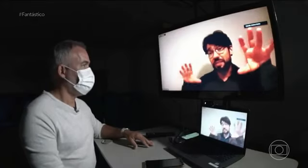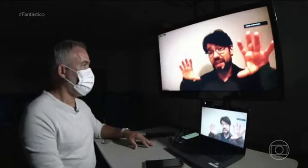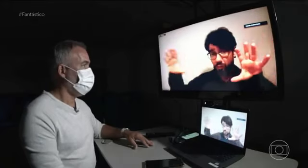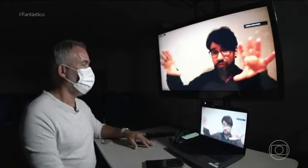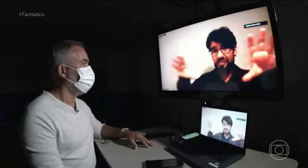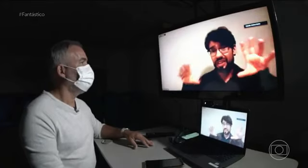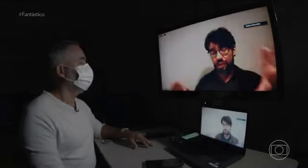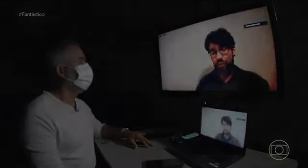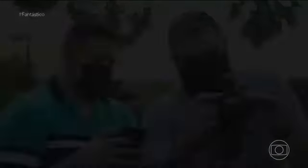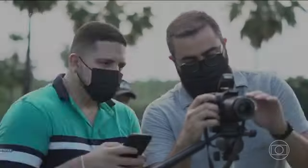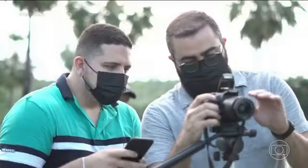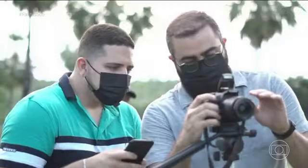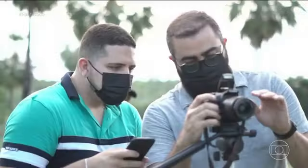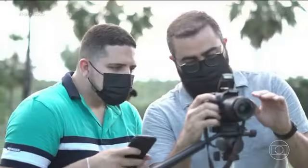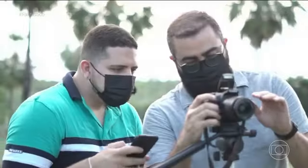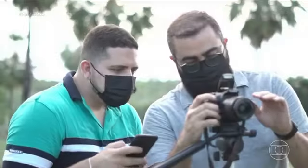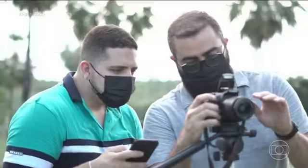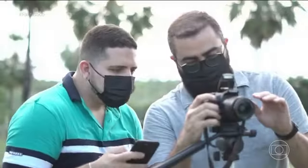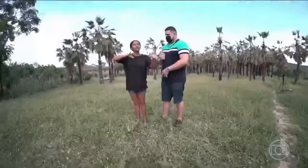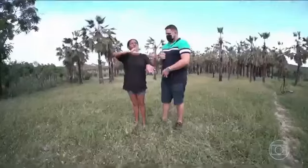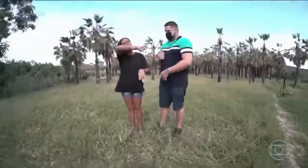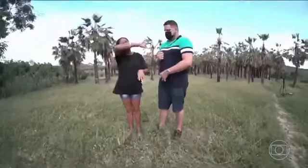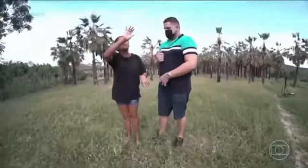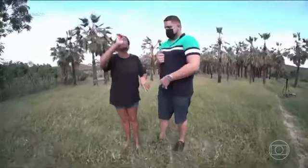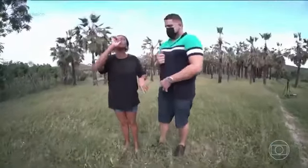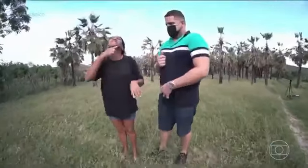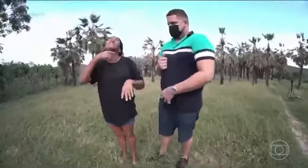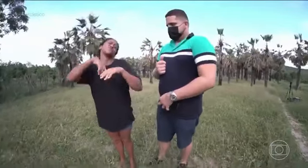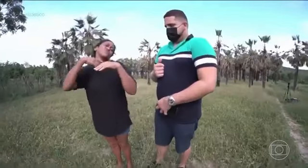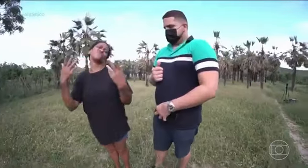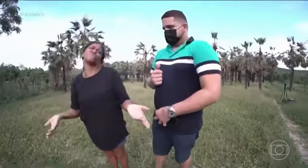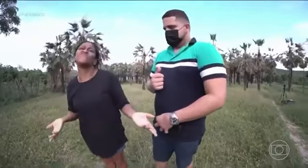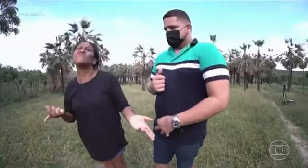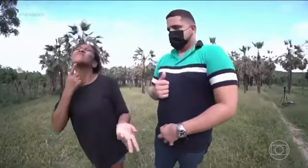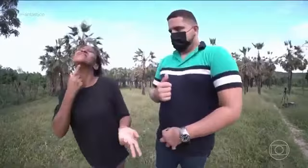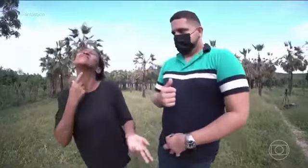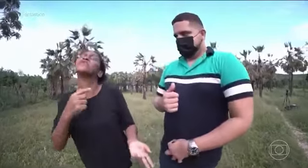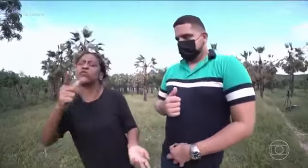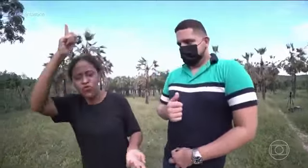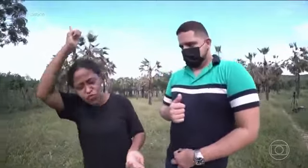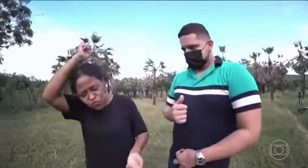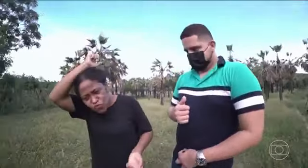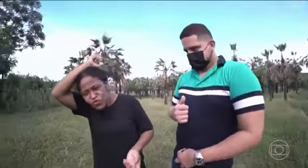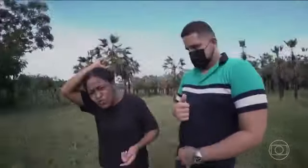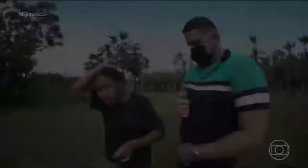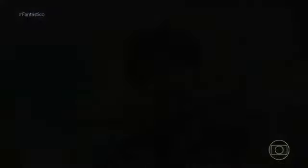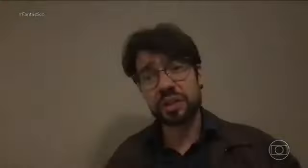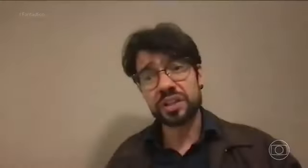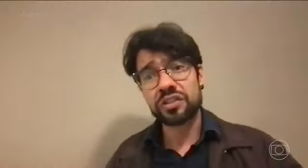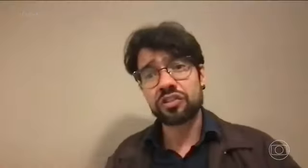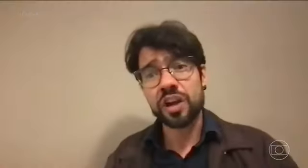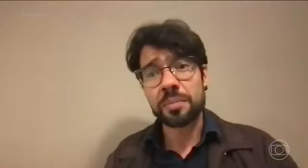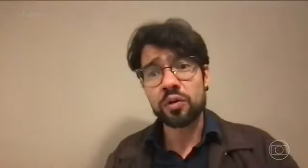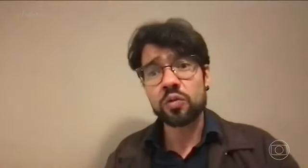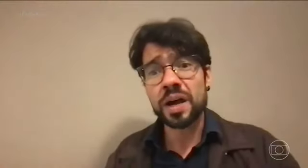mesmos vídeos, as mesmas sinalizações entre essas línguas para ver, de fato, se tem o que se chama uma